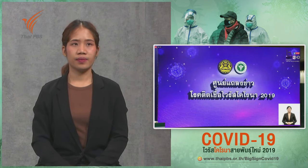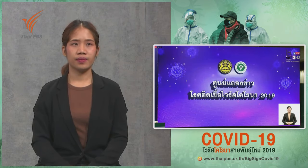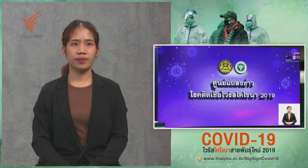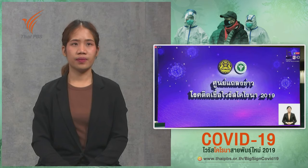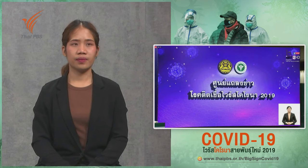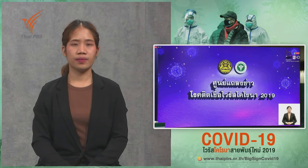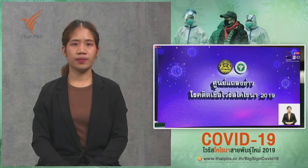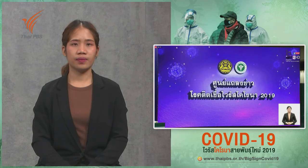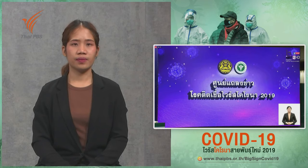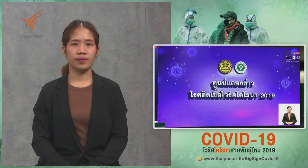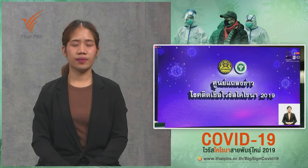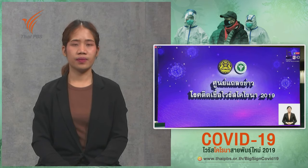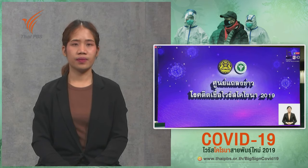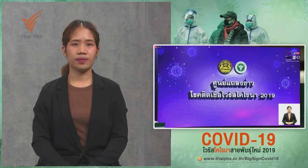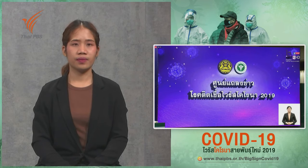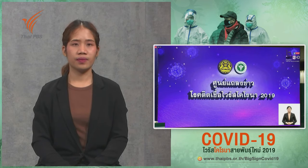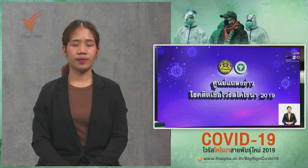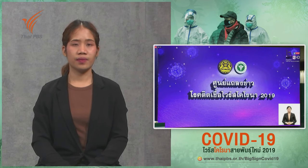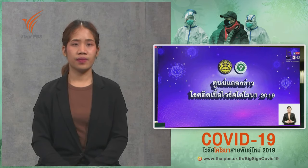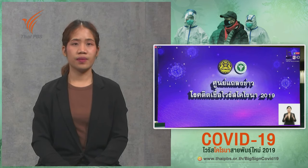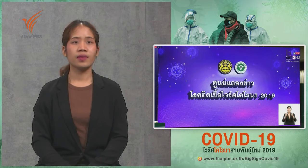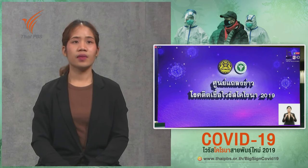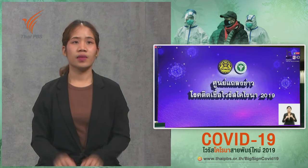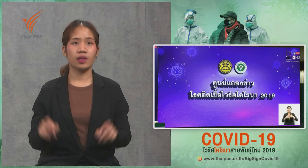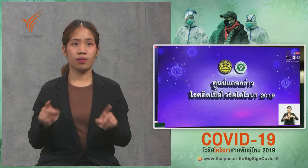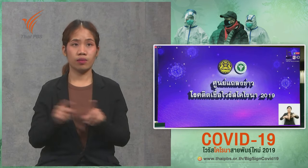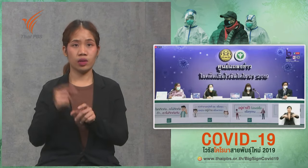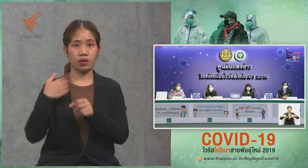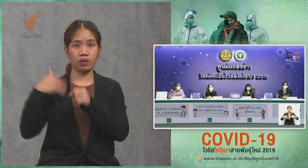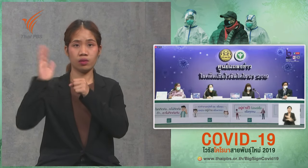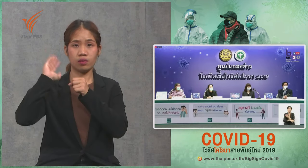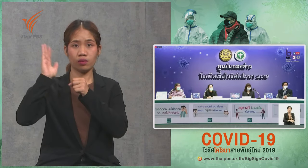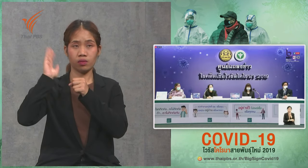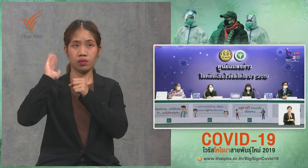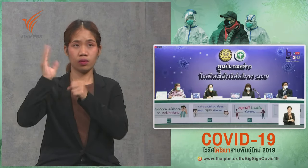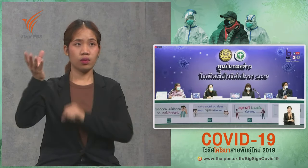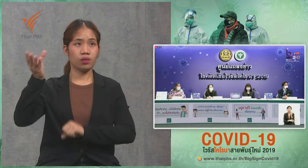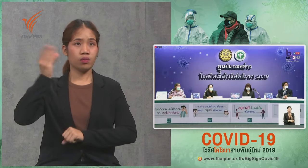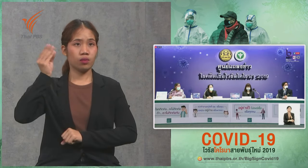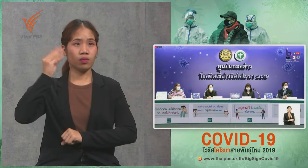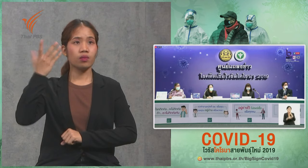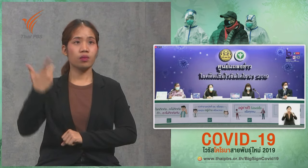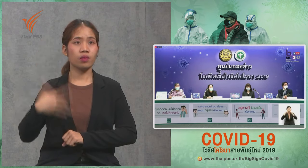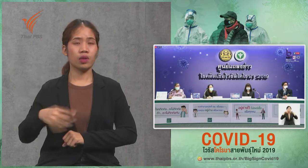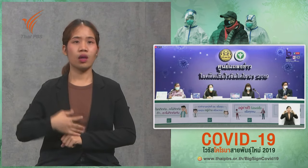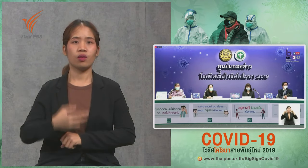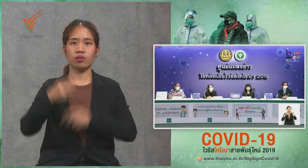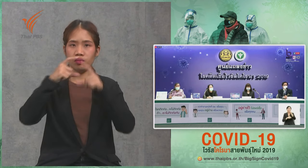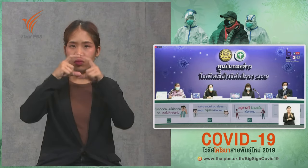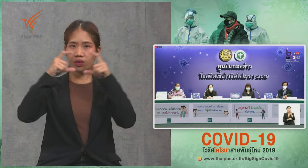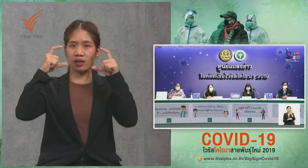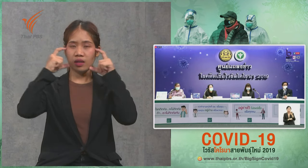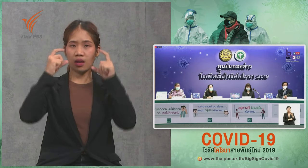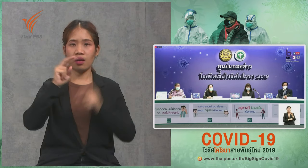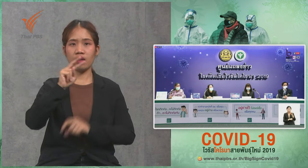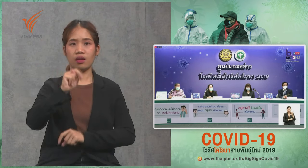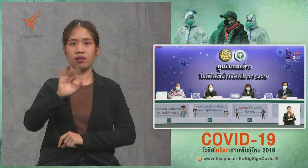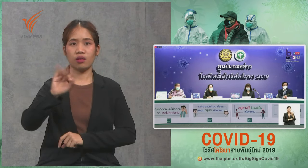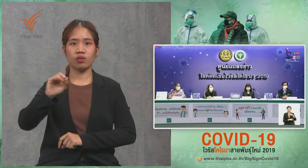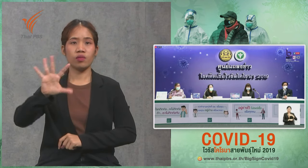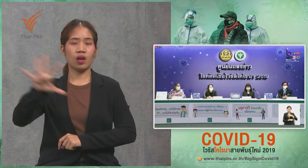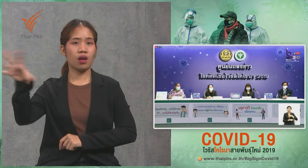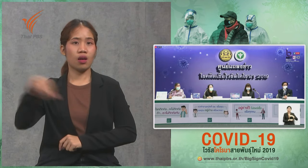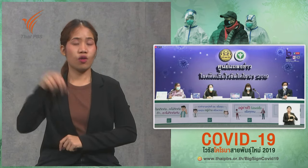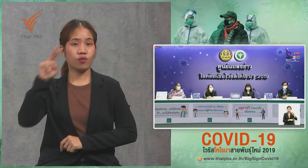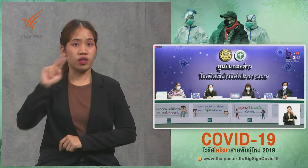ครับก็อย่างที่ได้รับชมรับฟังกันไปนะครับการนำหน้ากาก N95 กลับมาใช้ใหม่ก็มีความสำคัญอย่างม